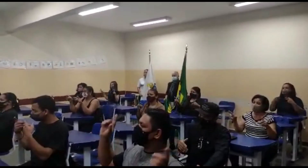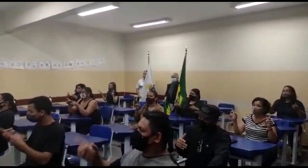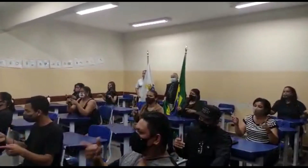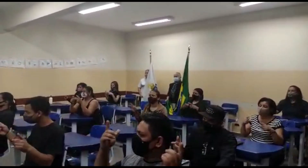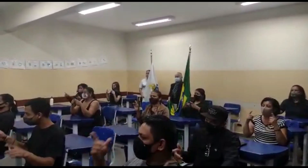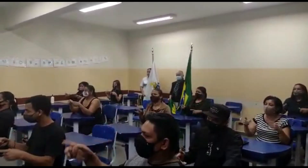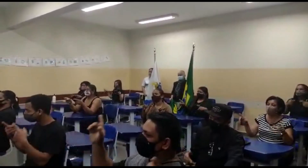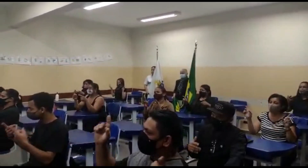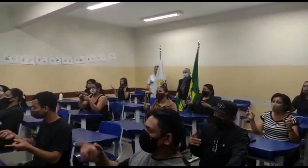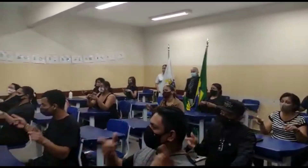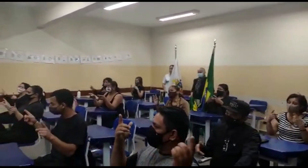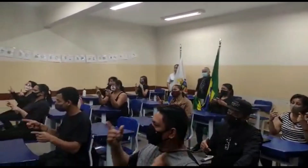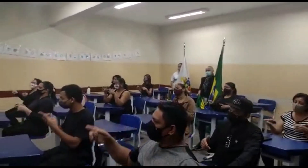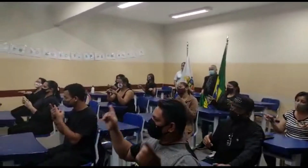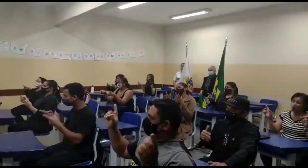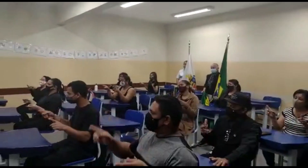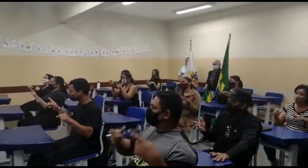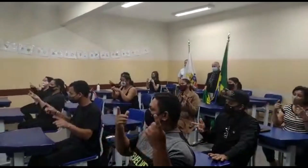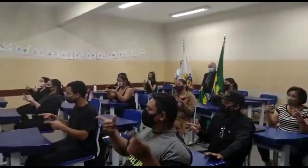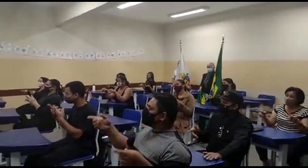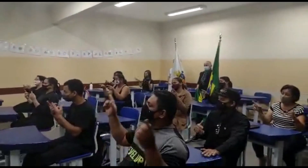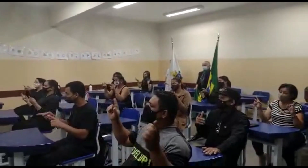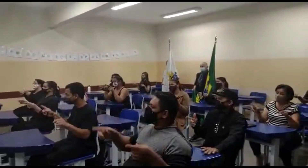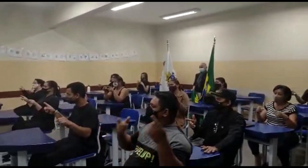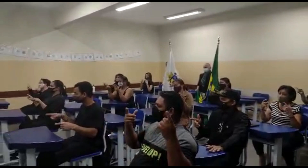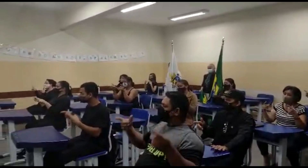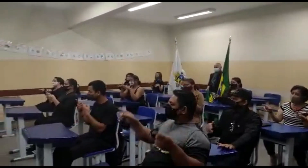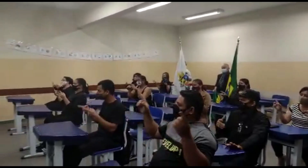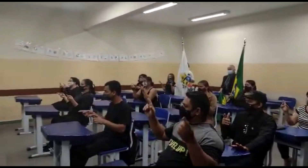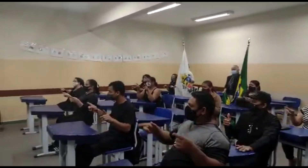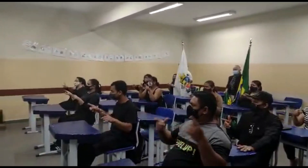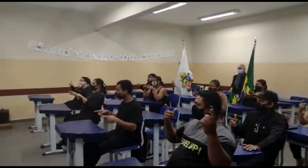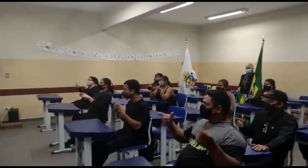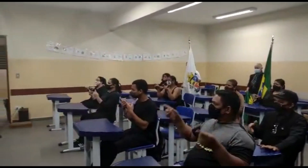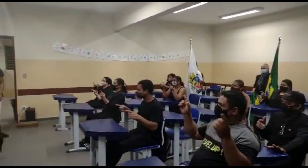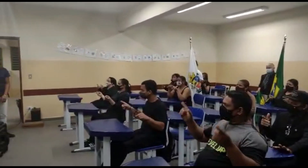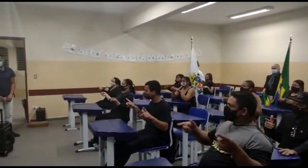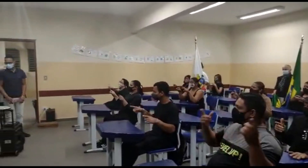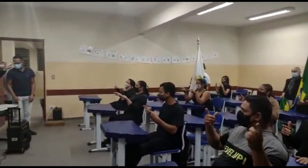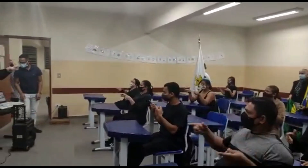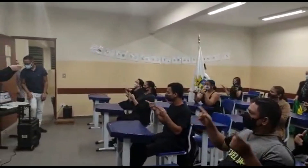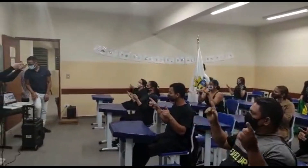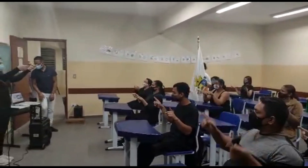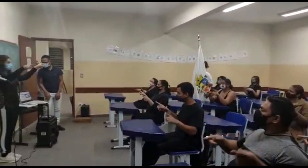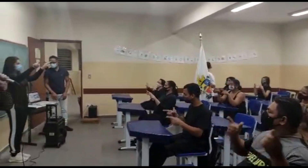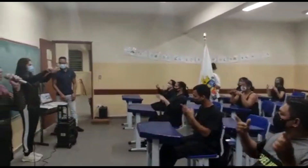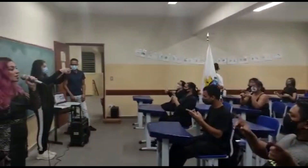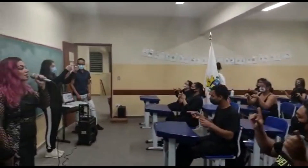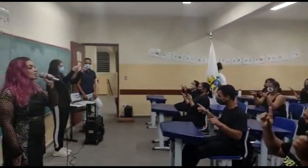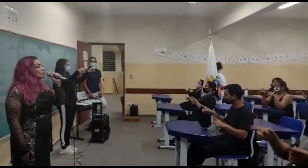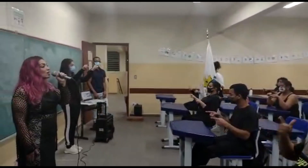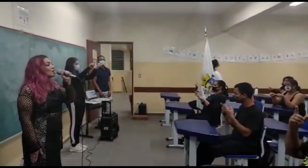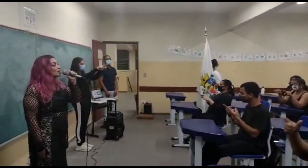. . . Cidade que é dura, terra querida onde vivemos